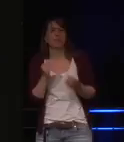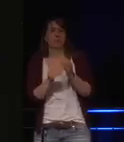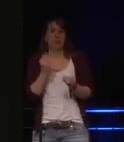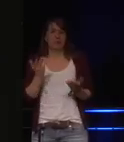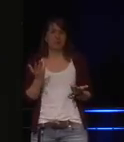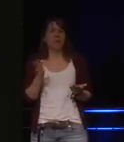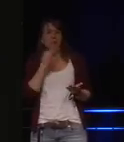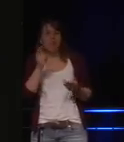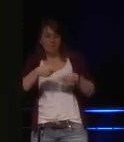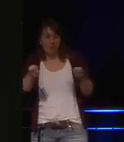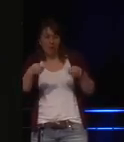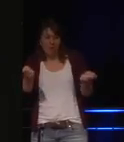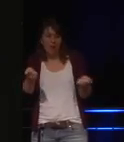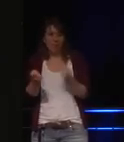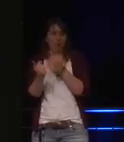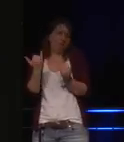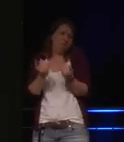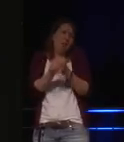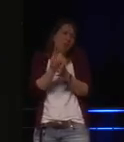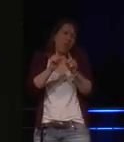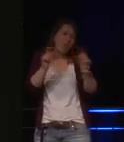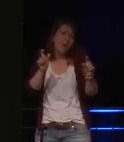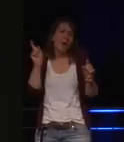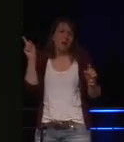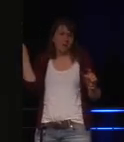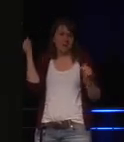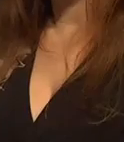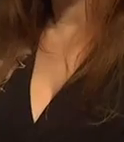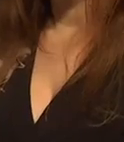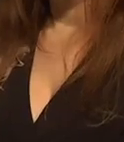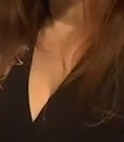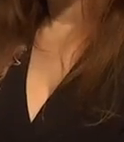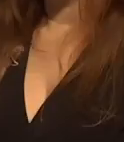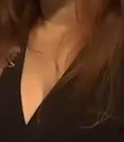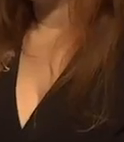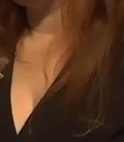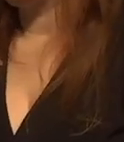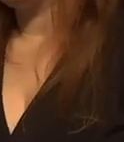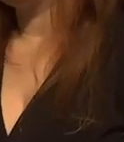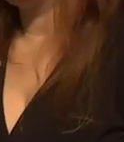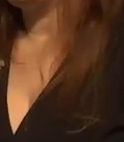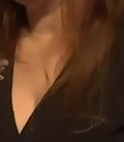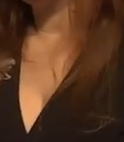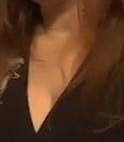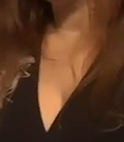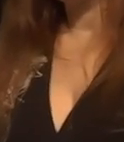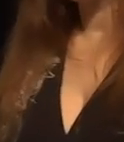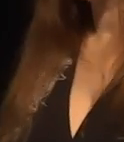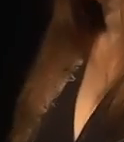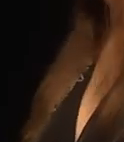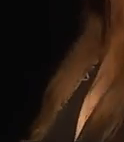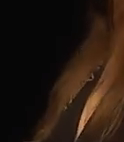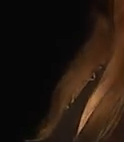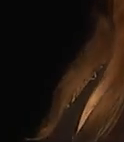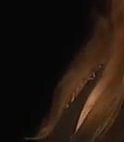Pero el problema es que la mayoría de los productores que están haciendo cosas de Internet de las cosas y están intentando conectar todo,